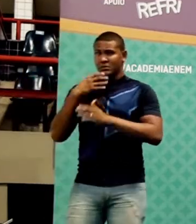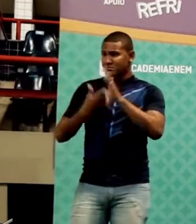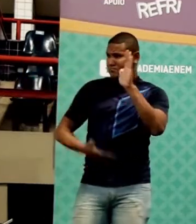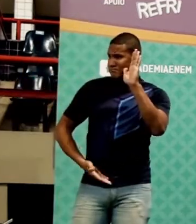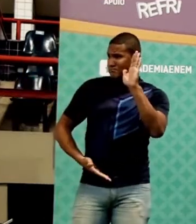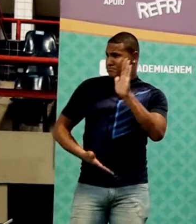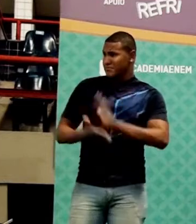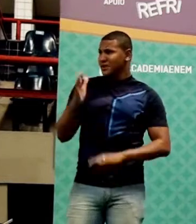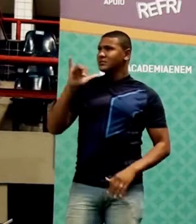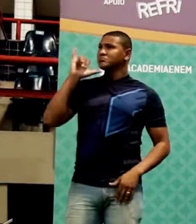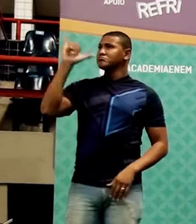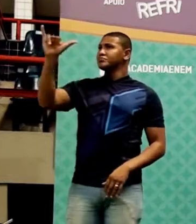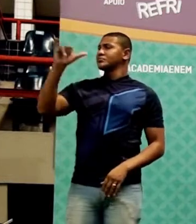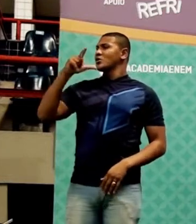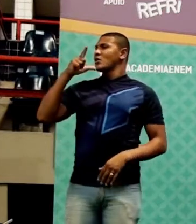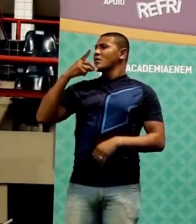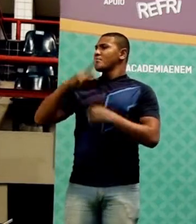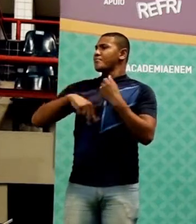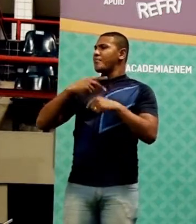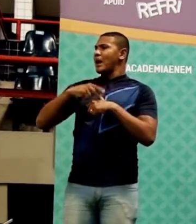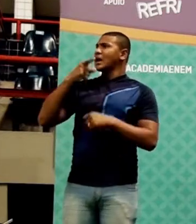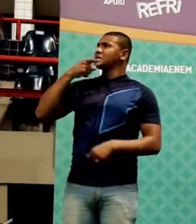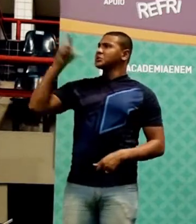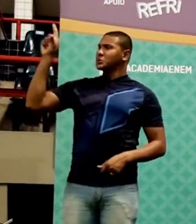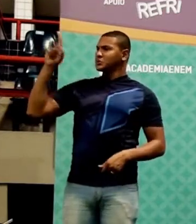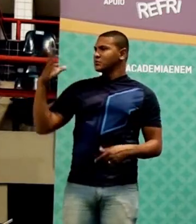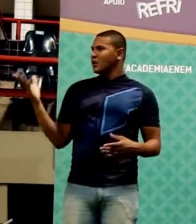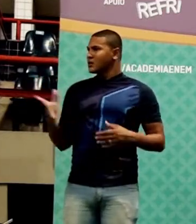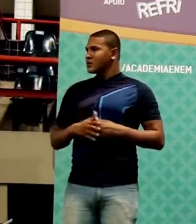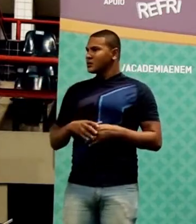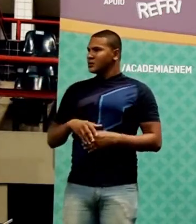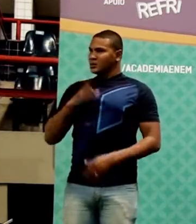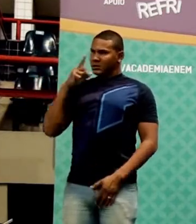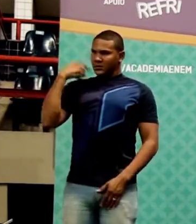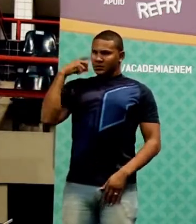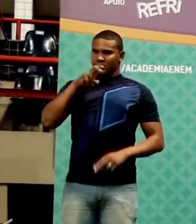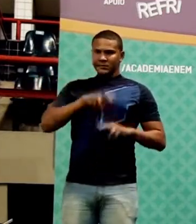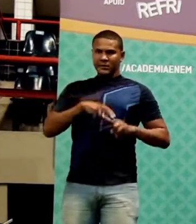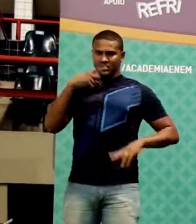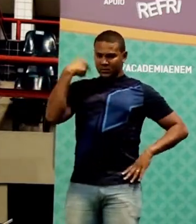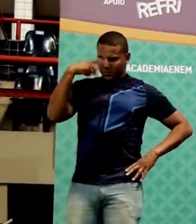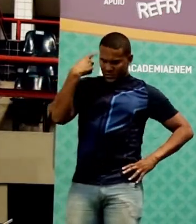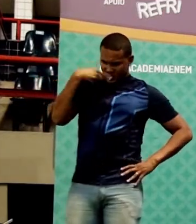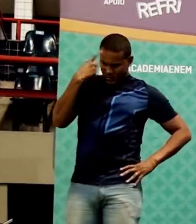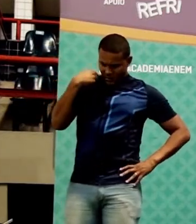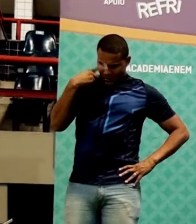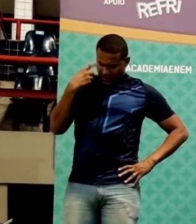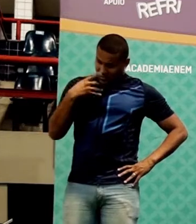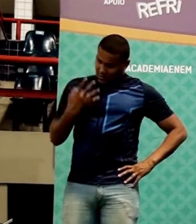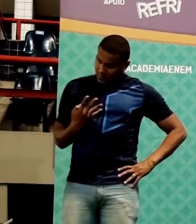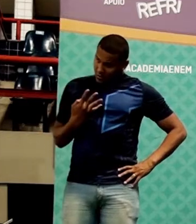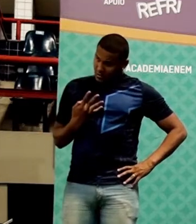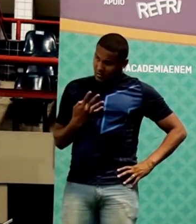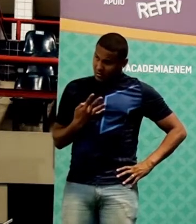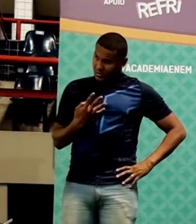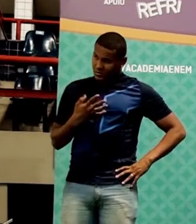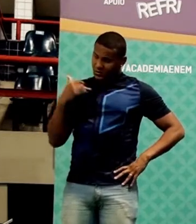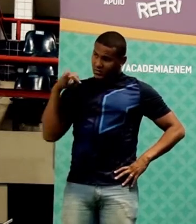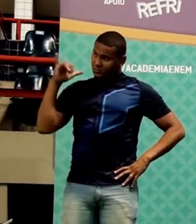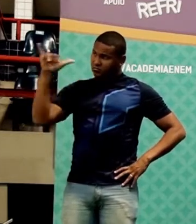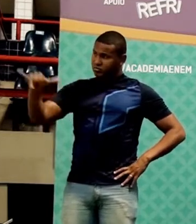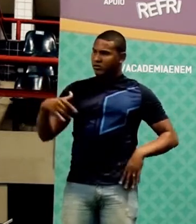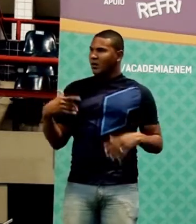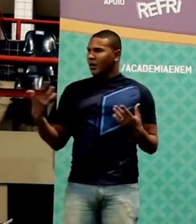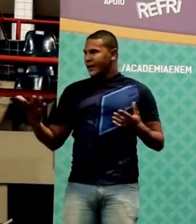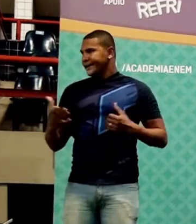avião, você sabe que se você passar 2 horas na mesma posição, isso é prejudicial à saúde. Por isso